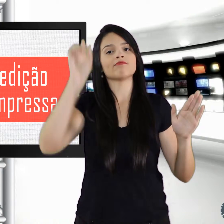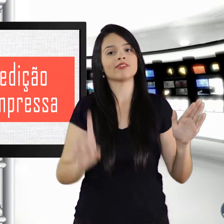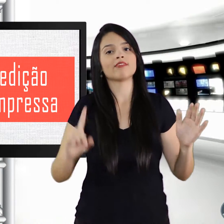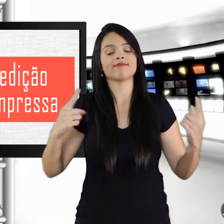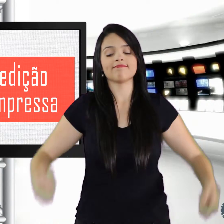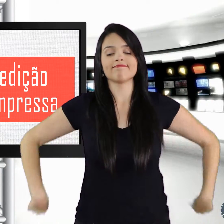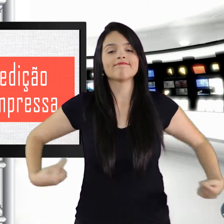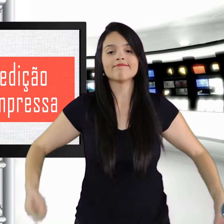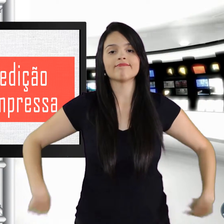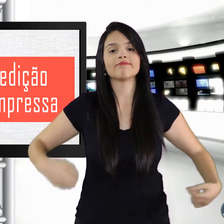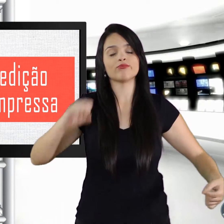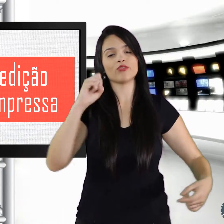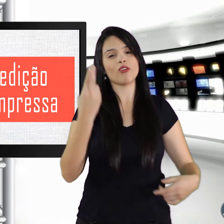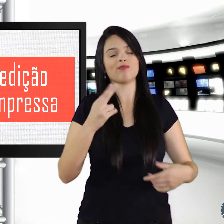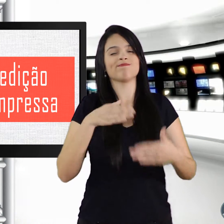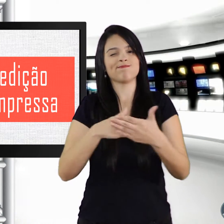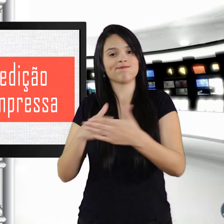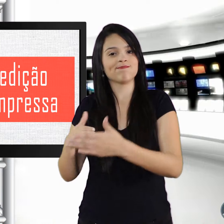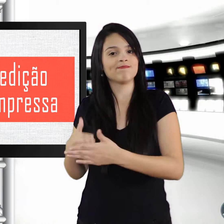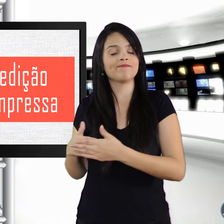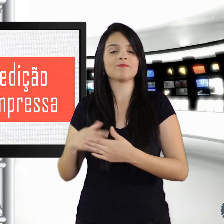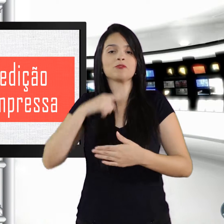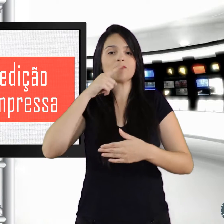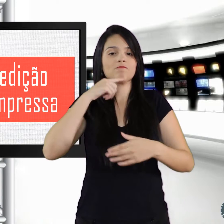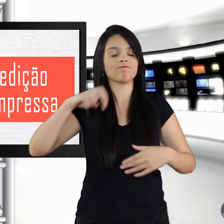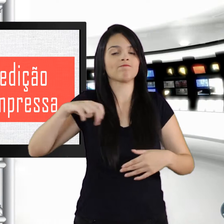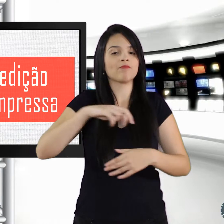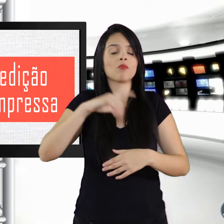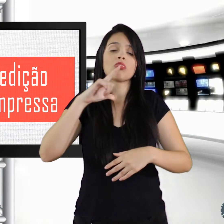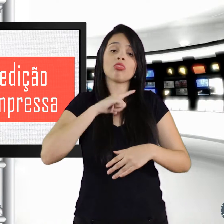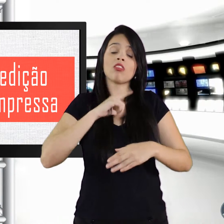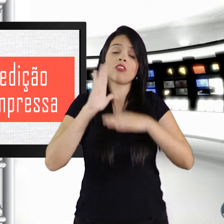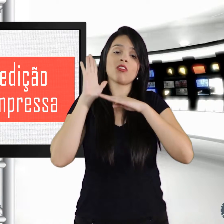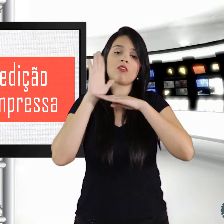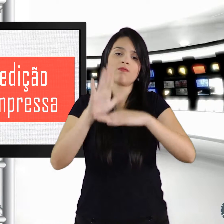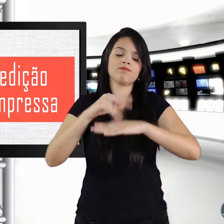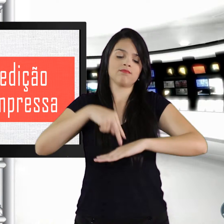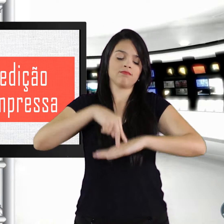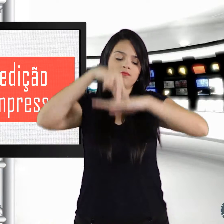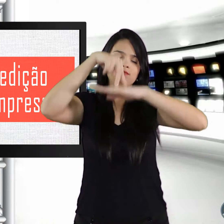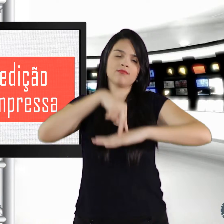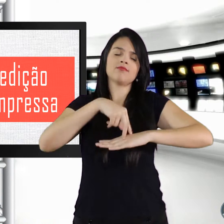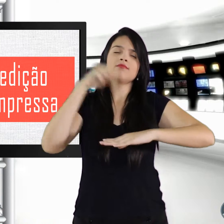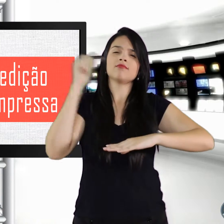mobilidade reduzida. Para resolver o problema, existem plataformas de elevação equipamento semelhante a um